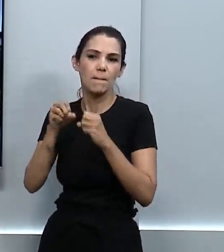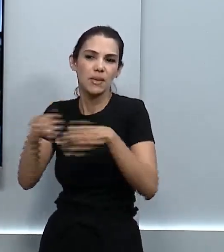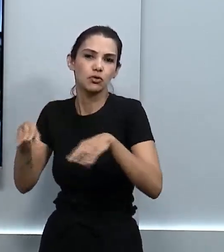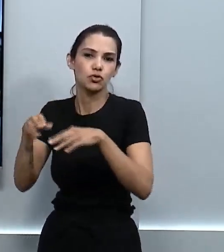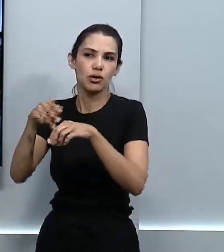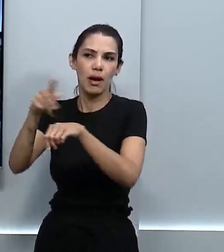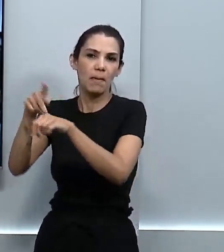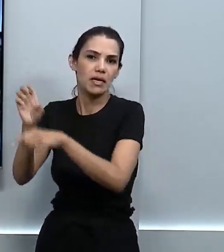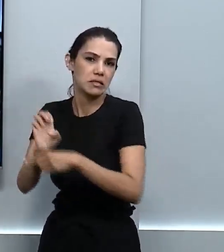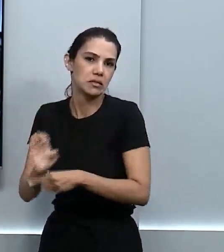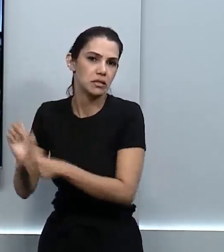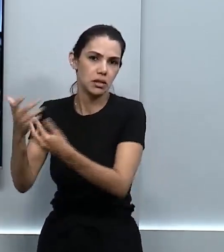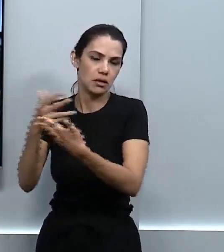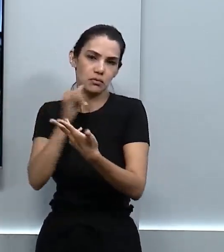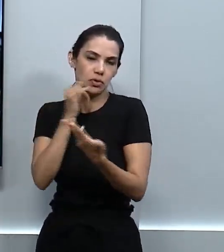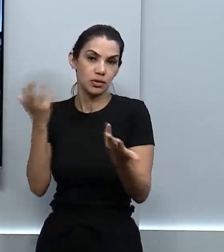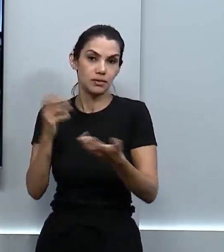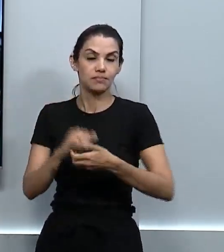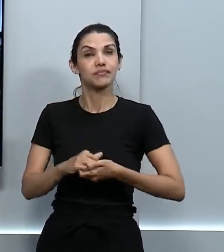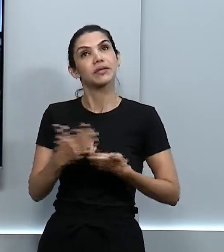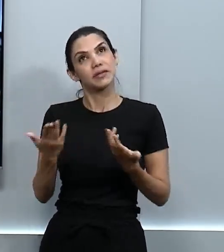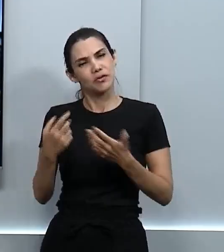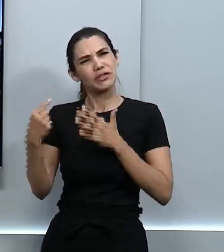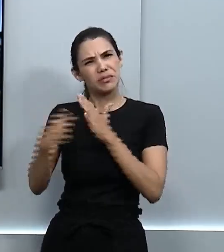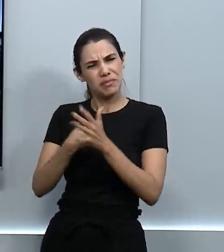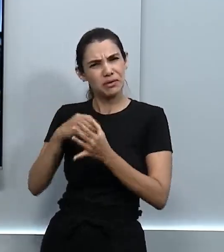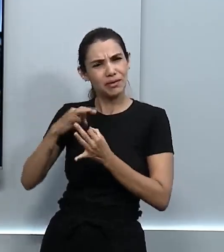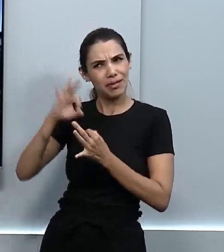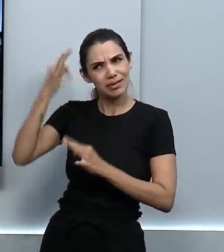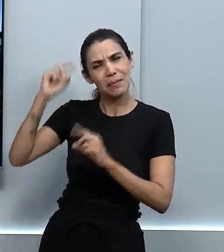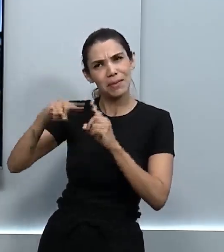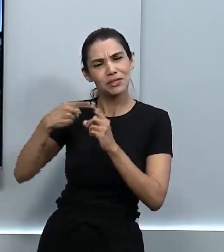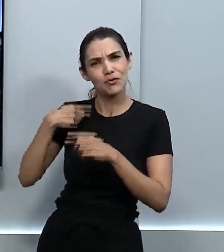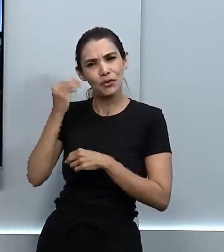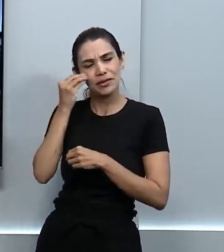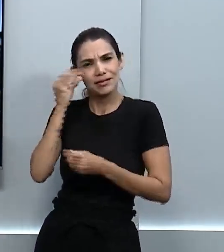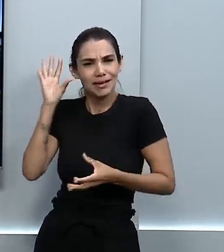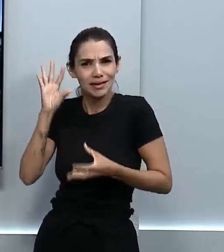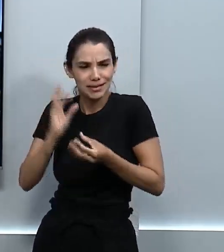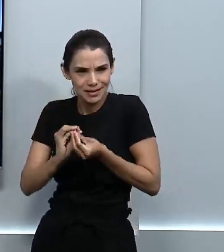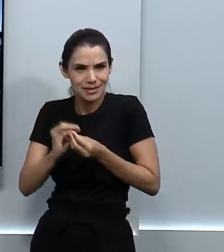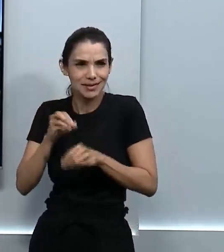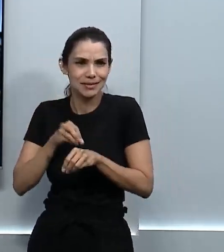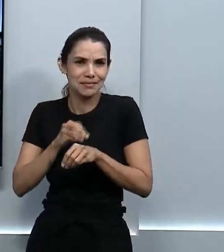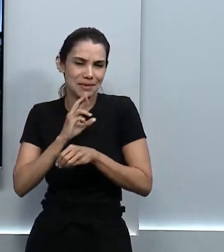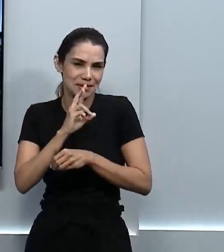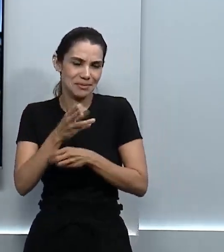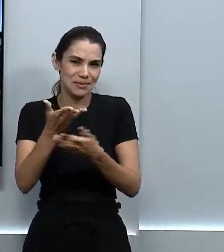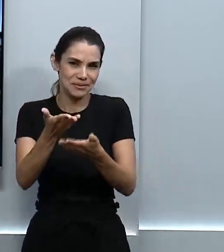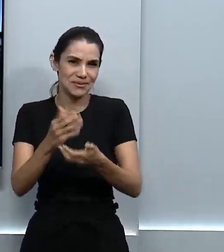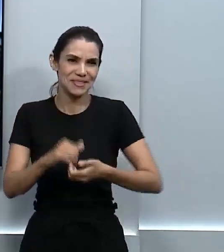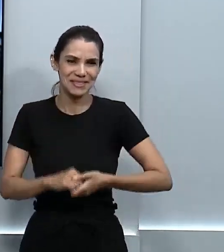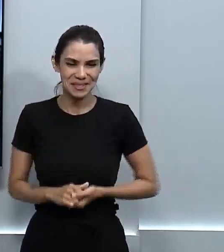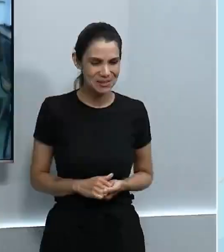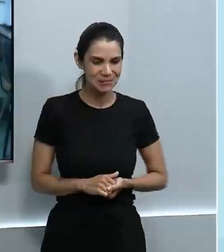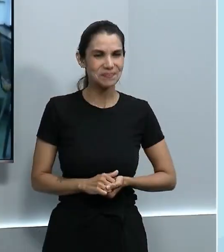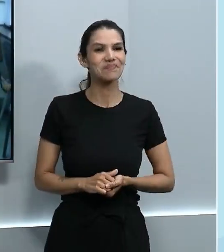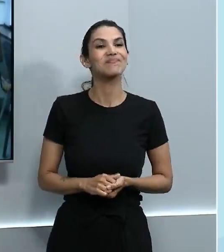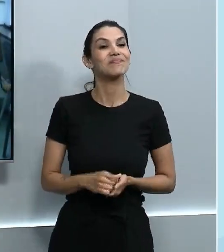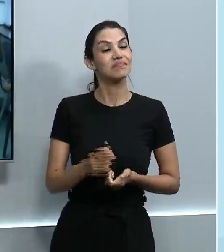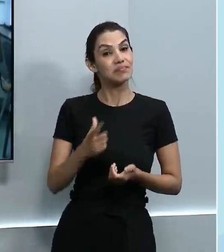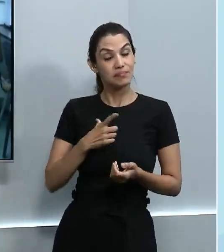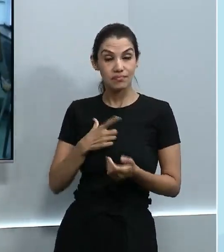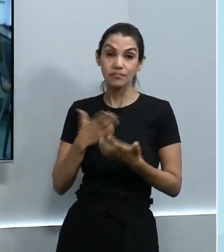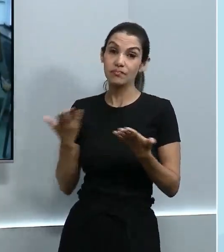Essa é uma pergunta um pouco grande, mas a gente vai tentar explicar ela de uma maneira sucinta, porque existem